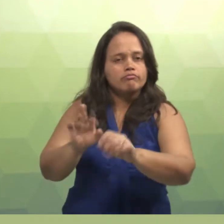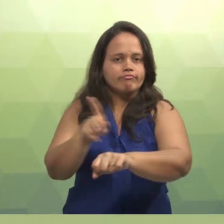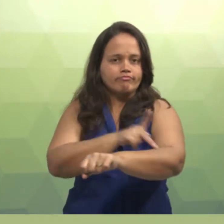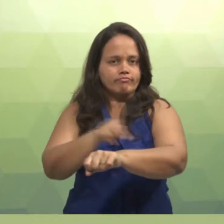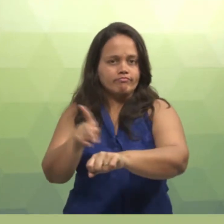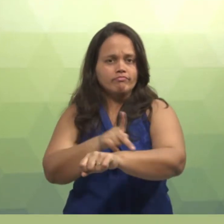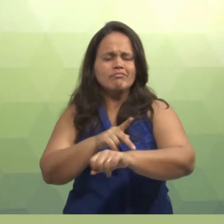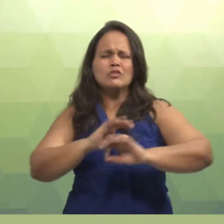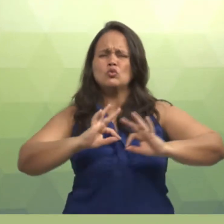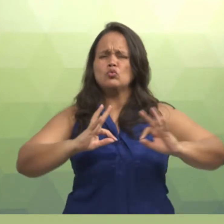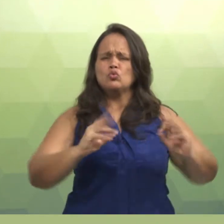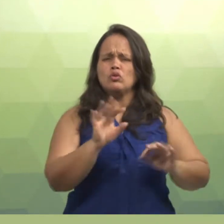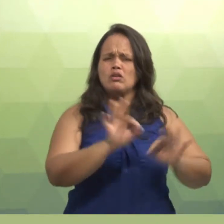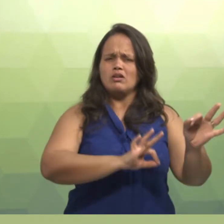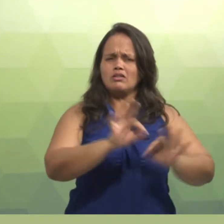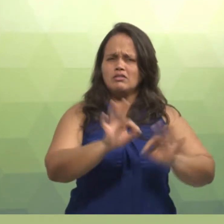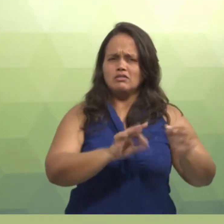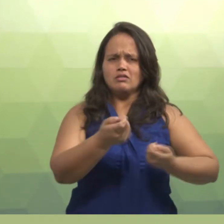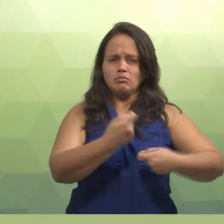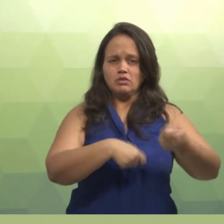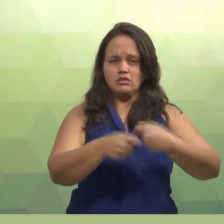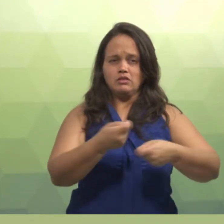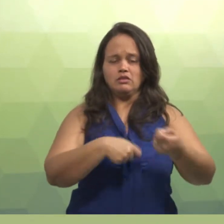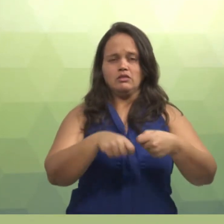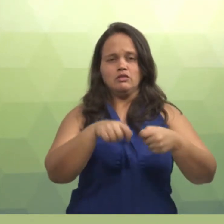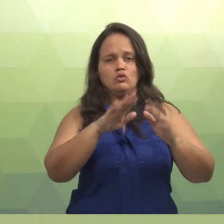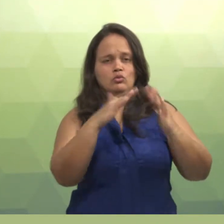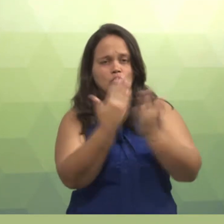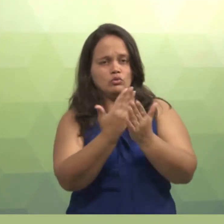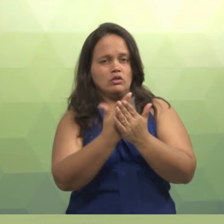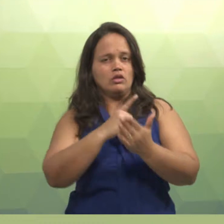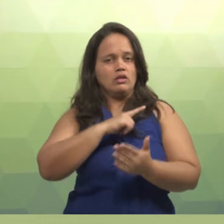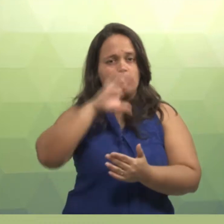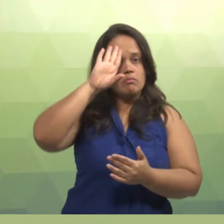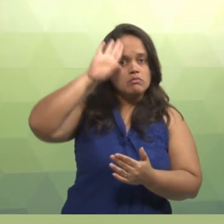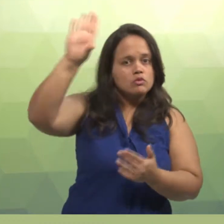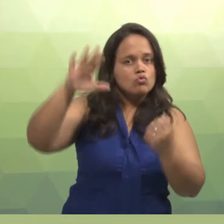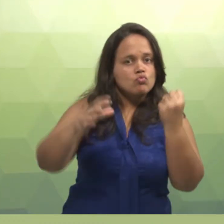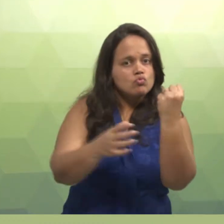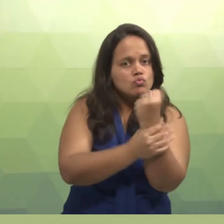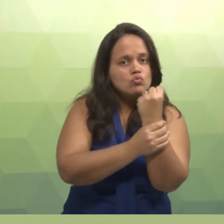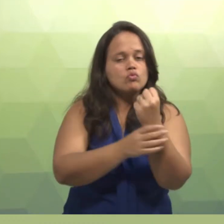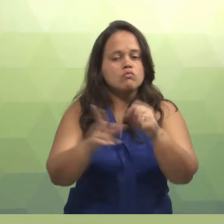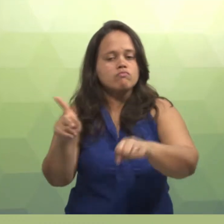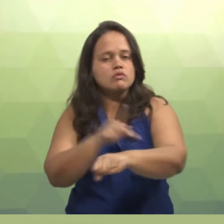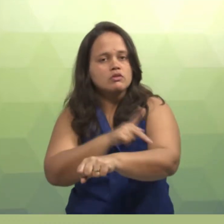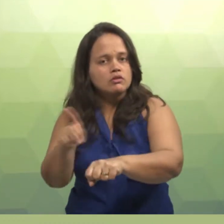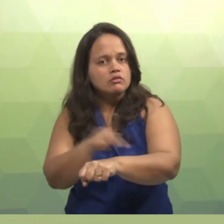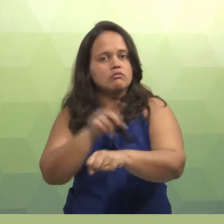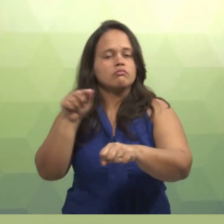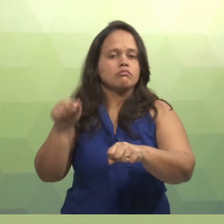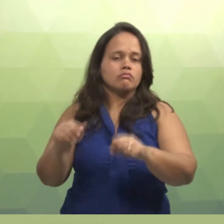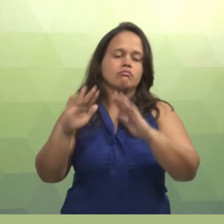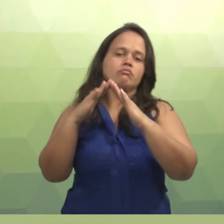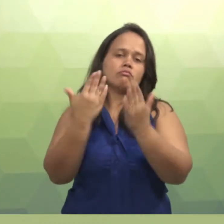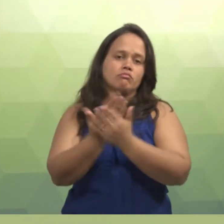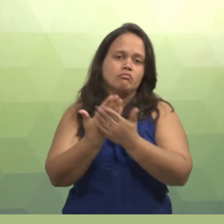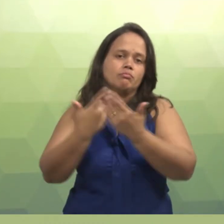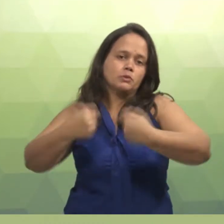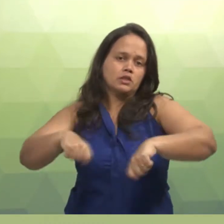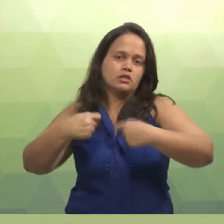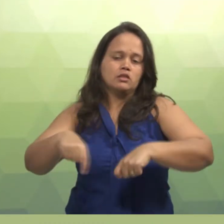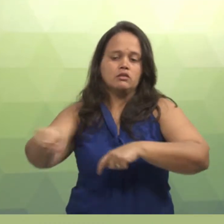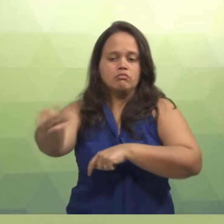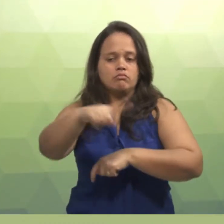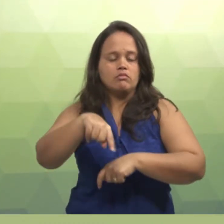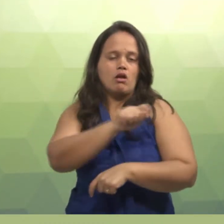dimensão pedagógica. Toda a organização administrativa da escola tem como fundamento principal